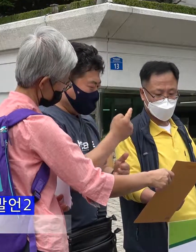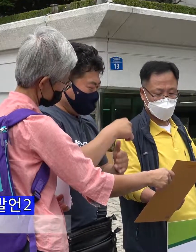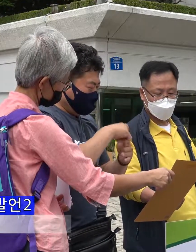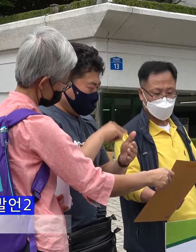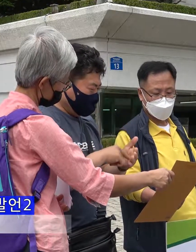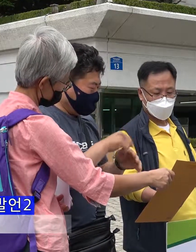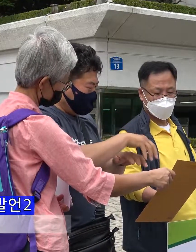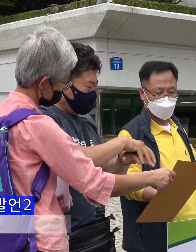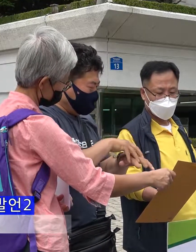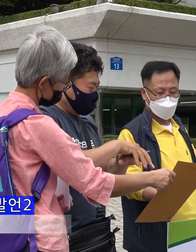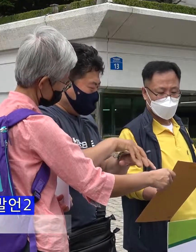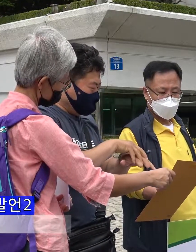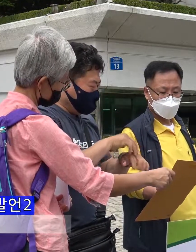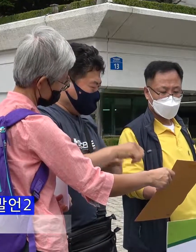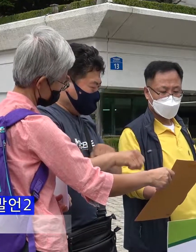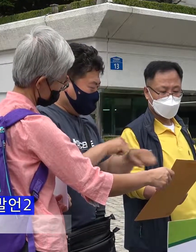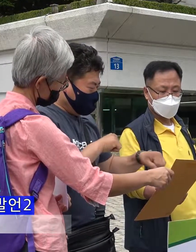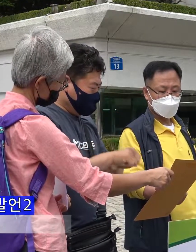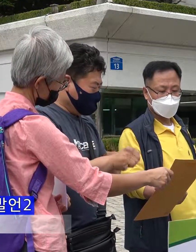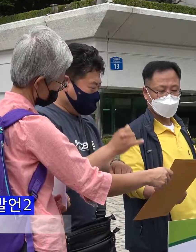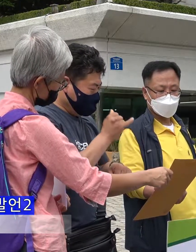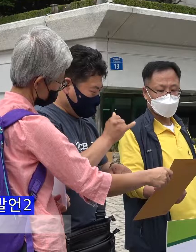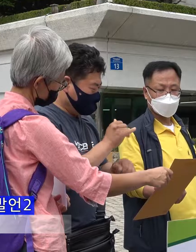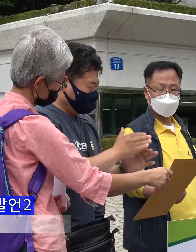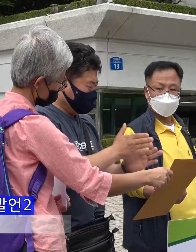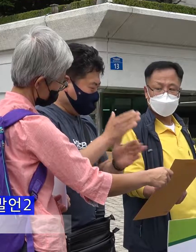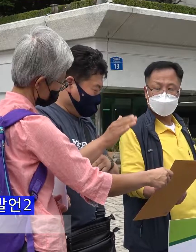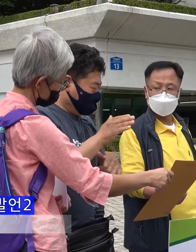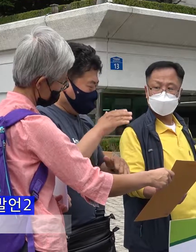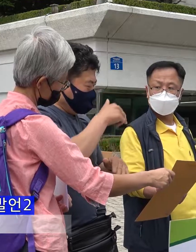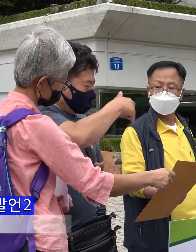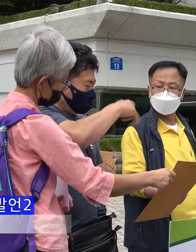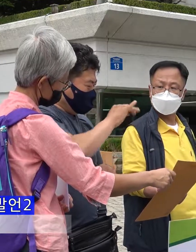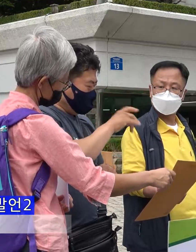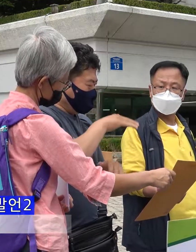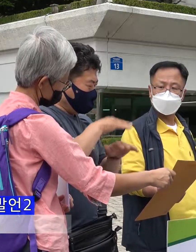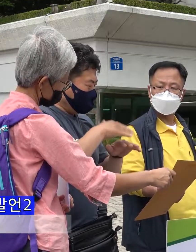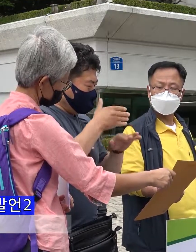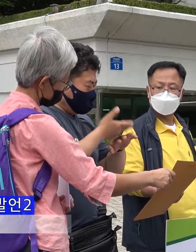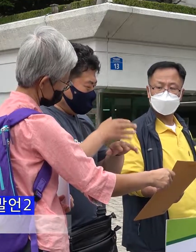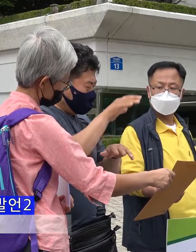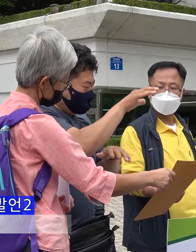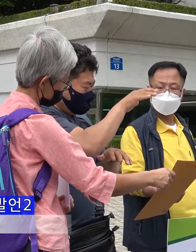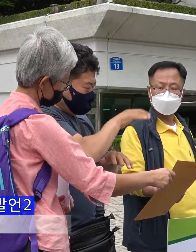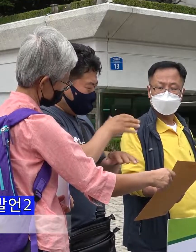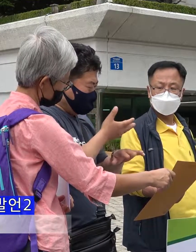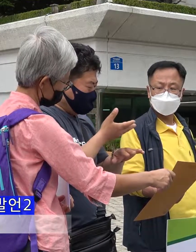대전에서 왔습니다. 원시대에 활동을 하고 있는 대전입니다.